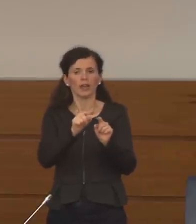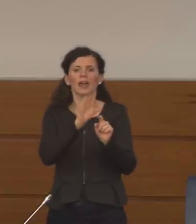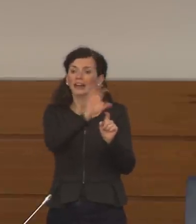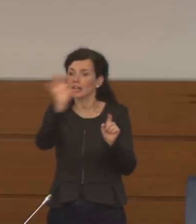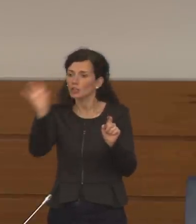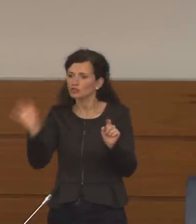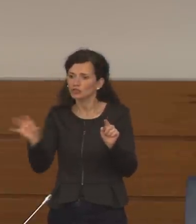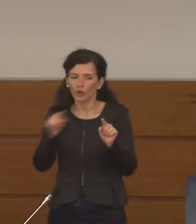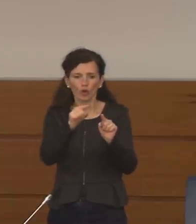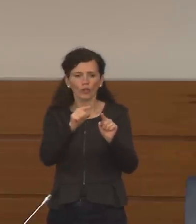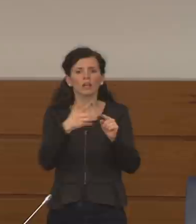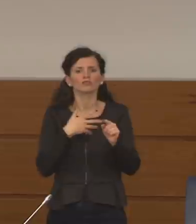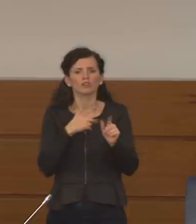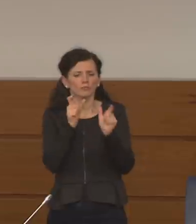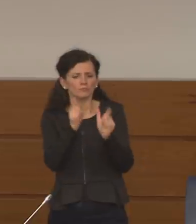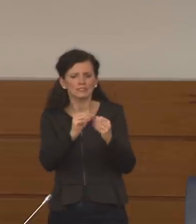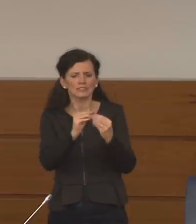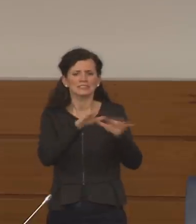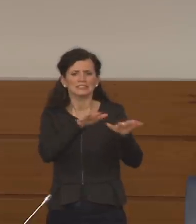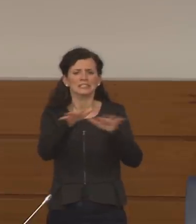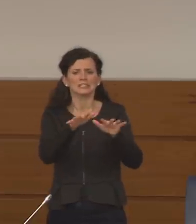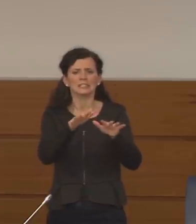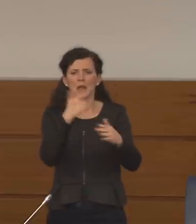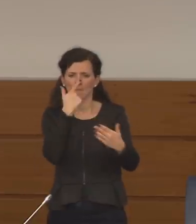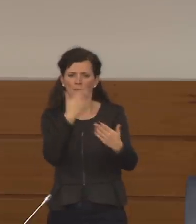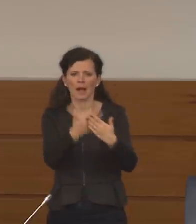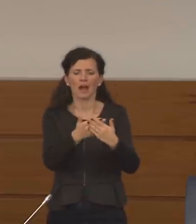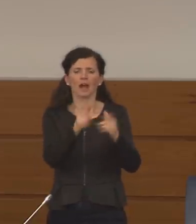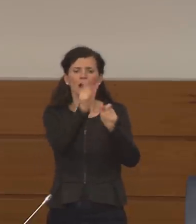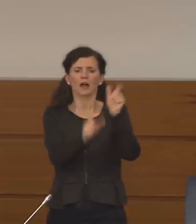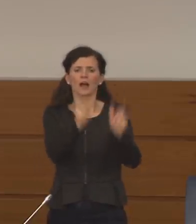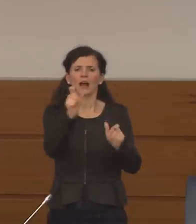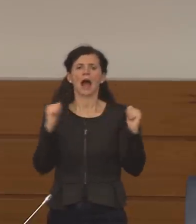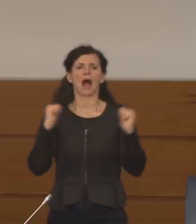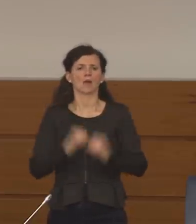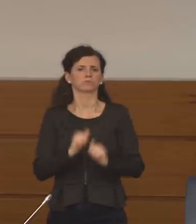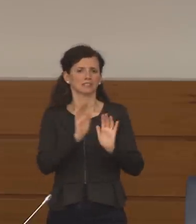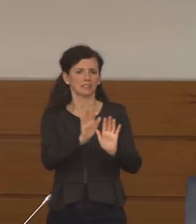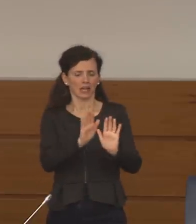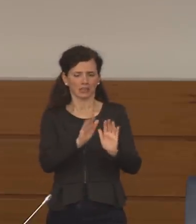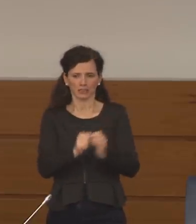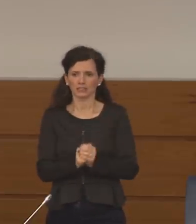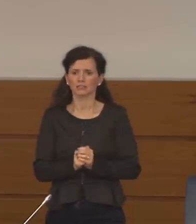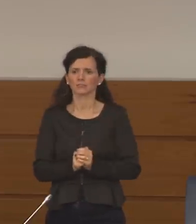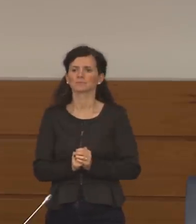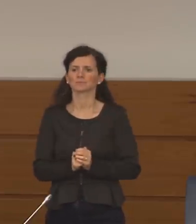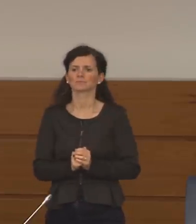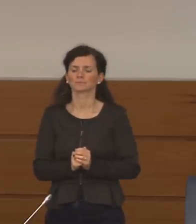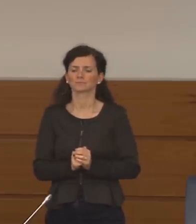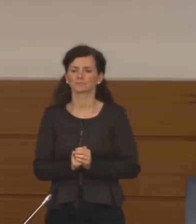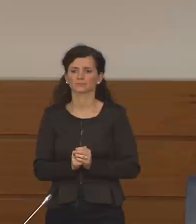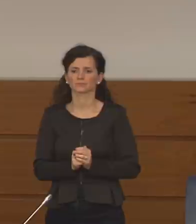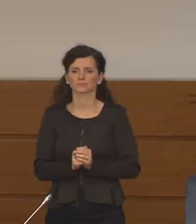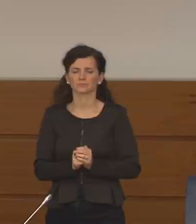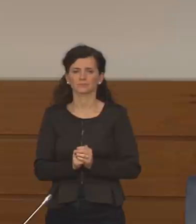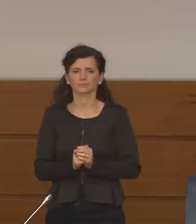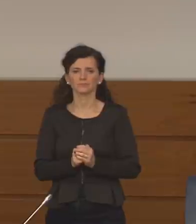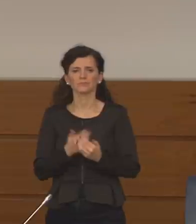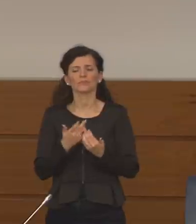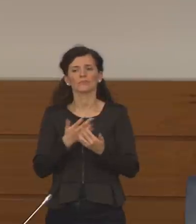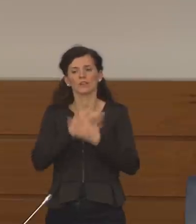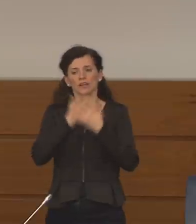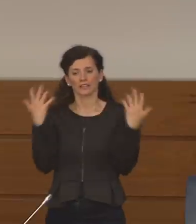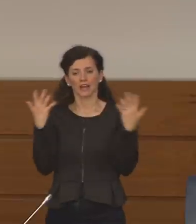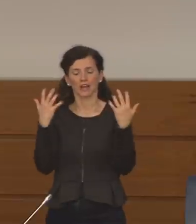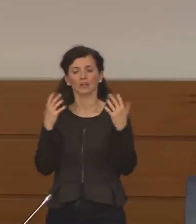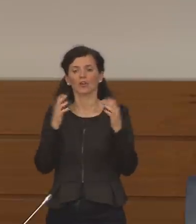numero degli abitanti che la occupano e evidente che anche le altre regioni